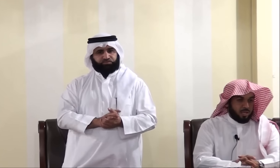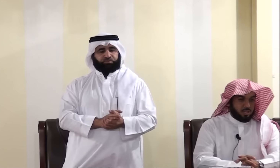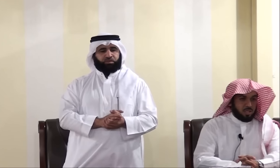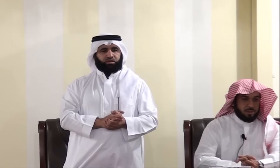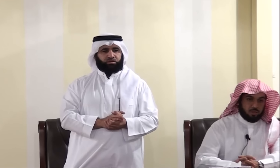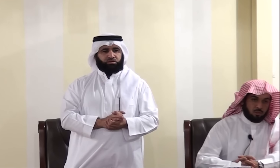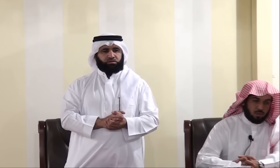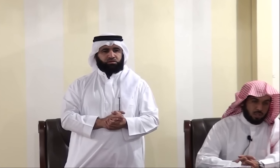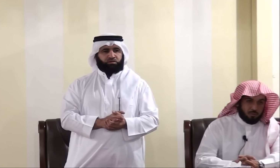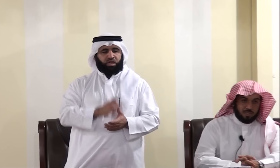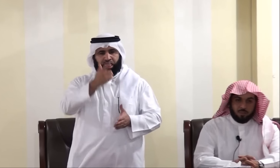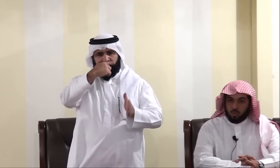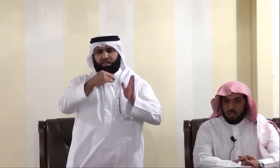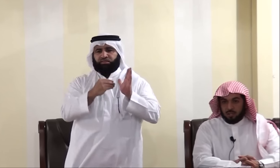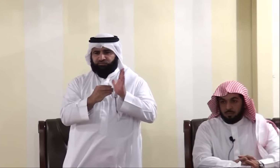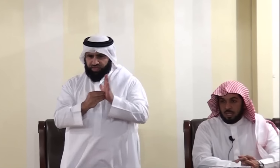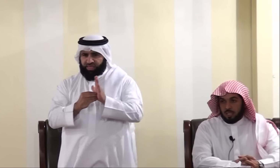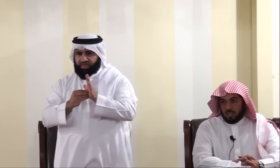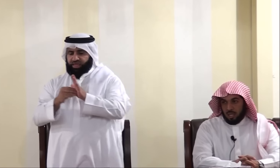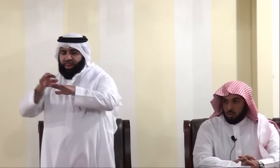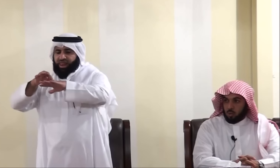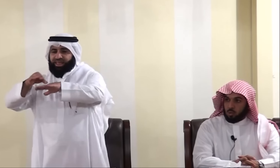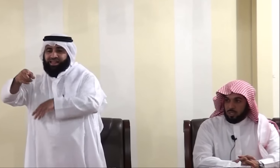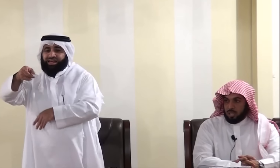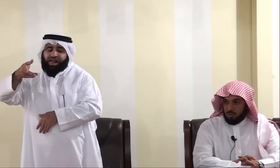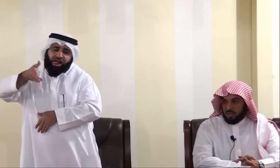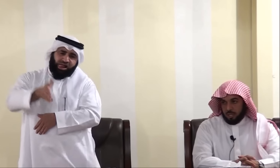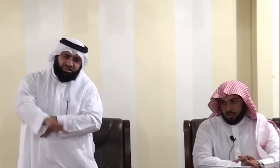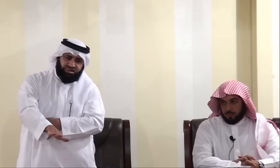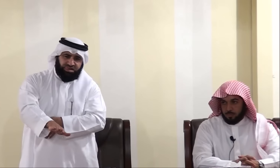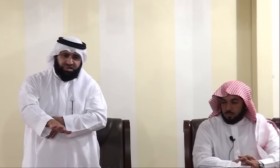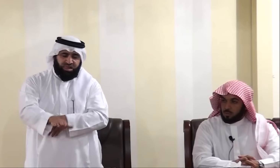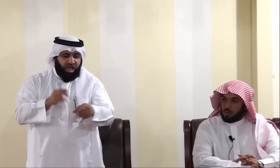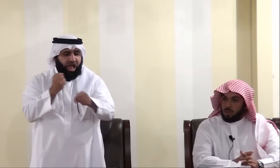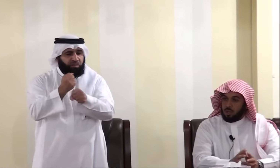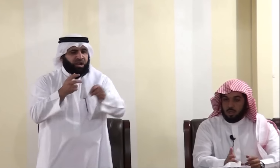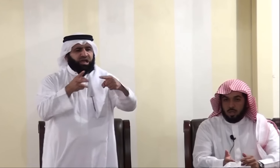وفي الحديث إذا مات ابن آدم انقطع عمله إلا من ثلاث: